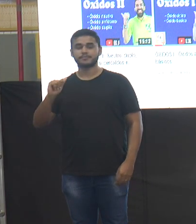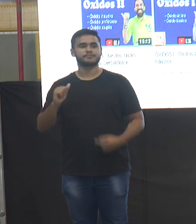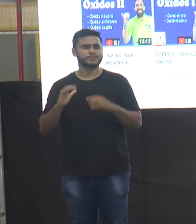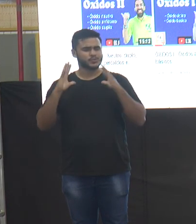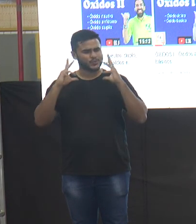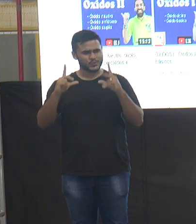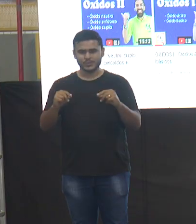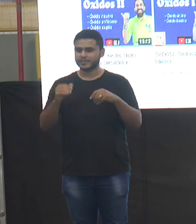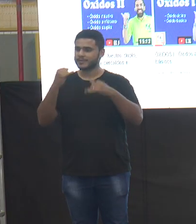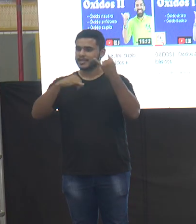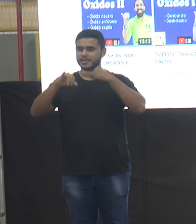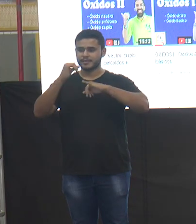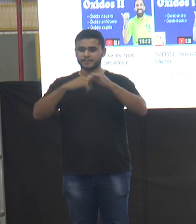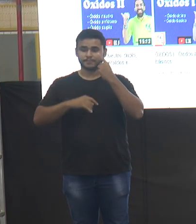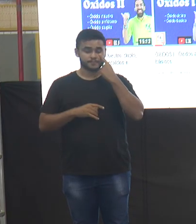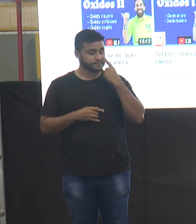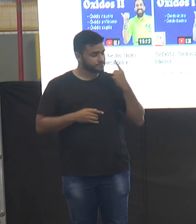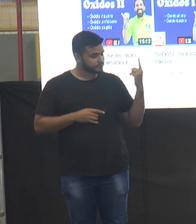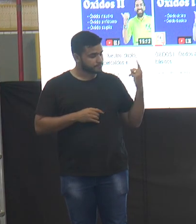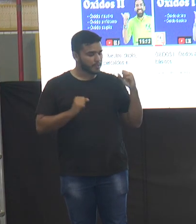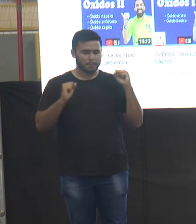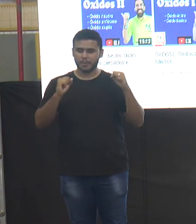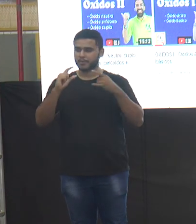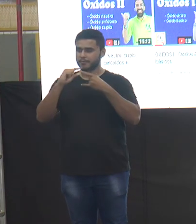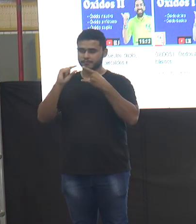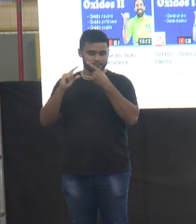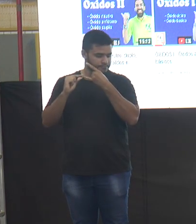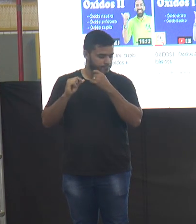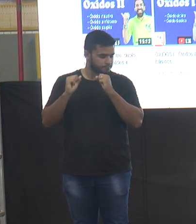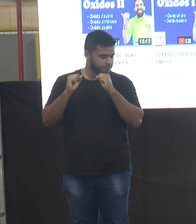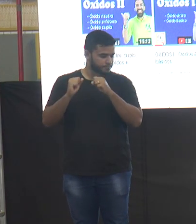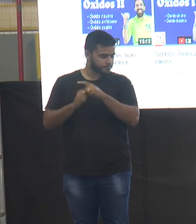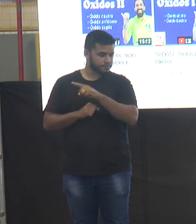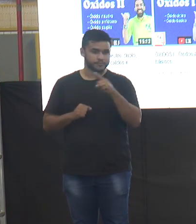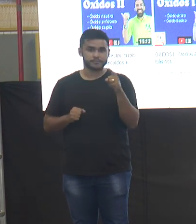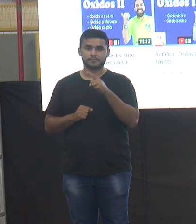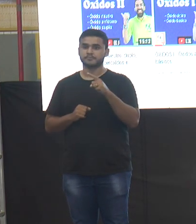de química, desde o começo até o final, para vocês se